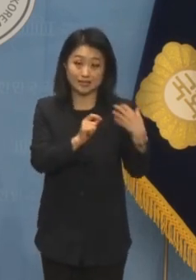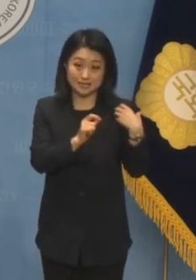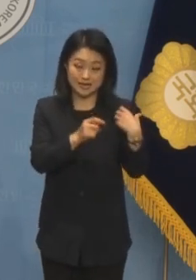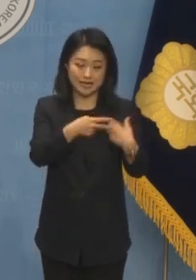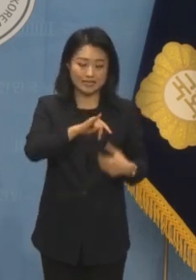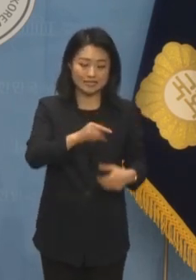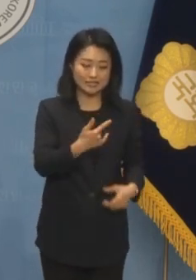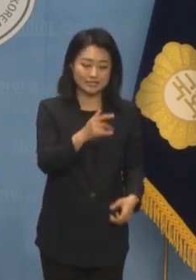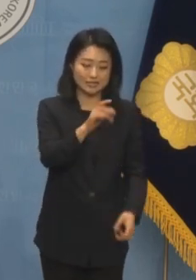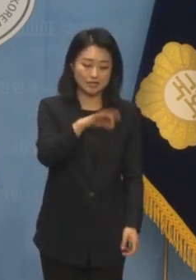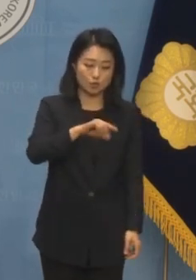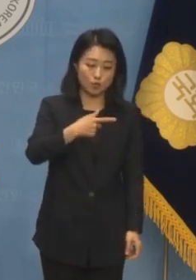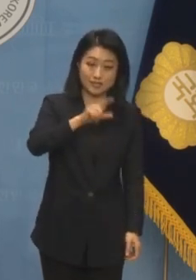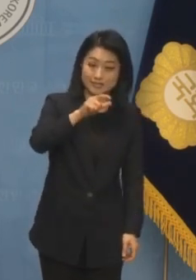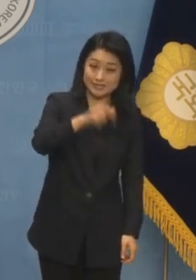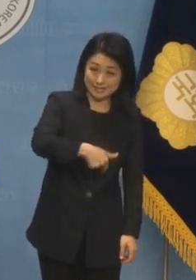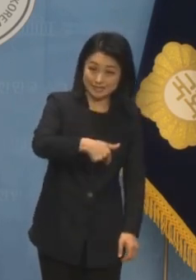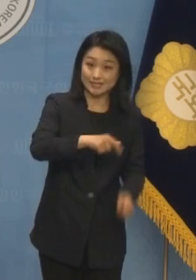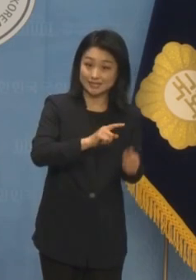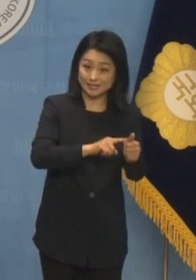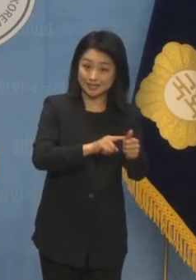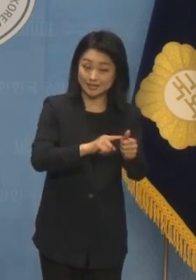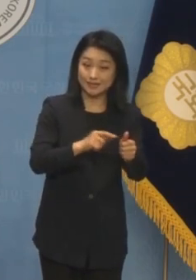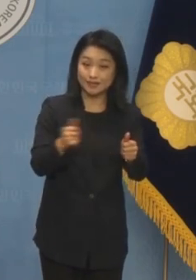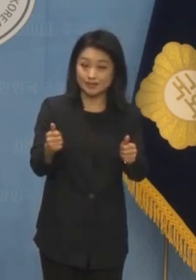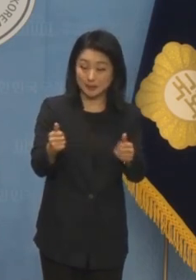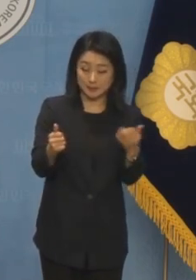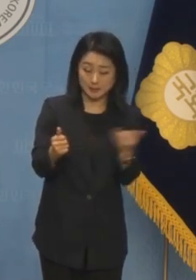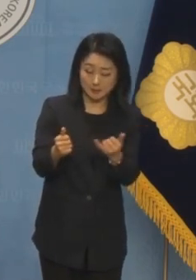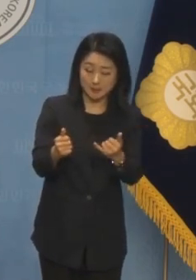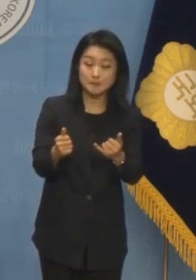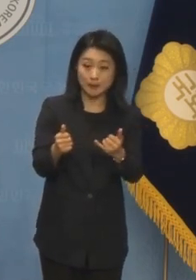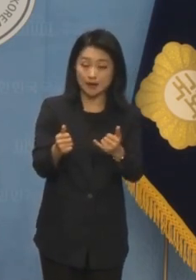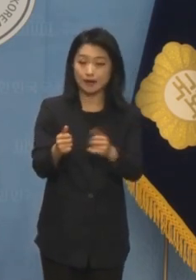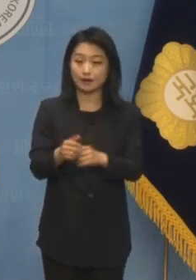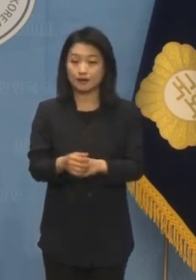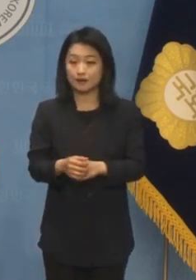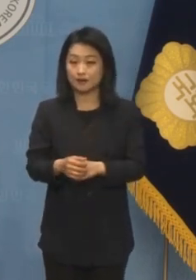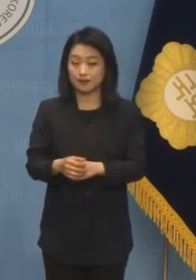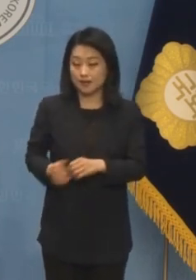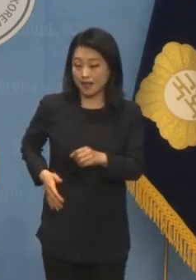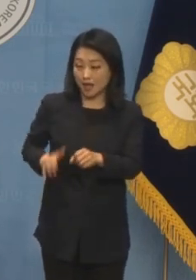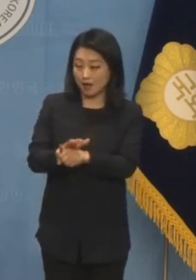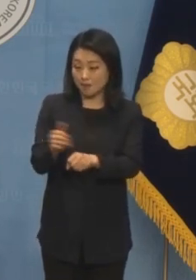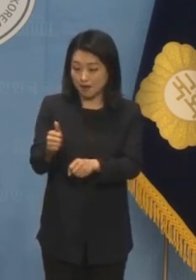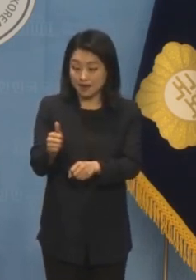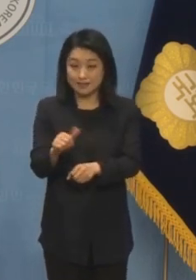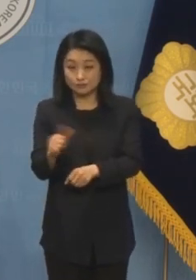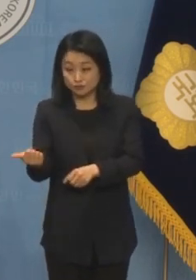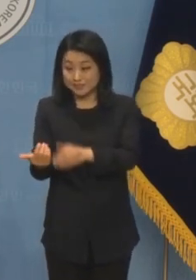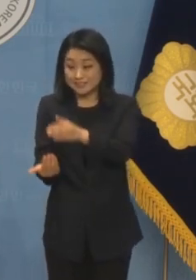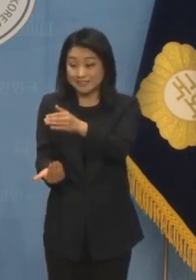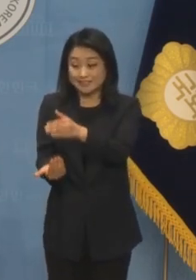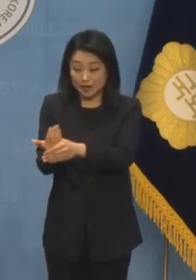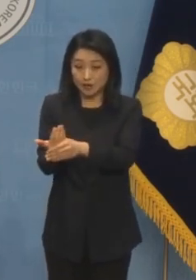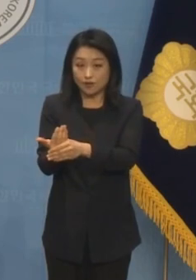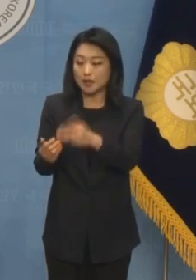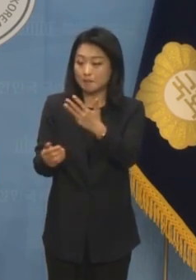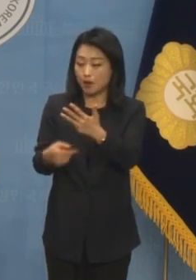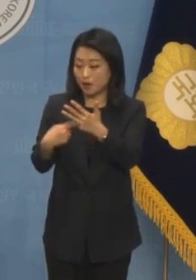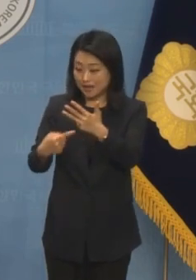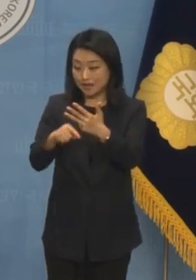국방부 장관도 사건 이첩과 기록 회수, 박정은 대령 항명 입건 등으로 긴박했던 작년 8월